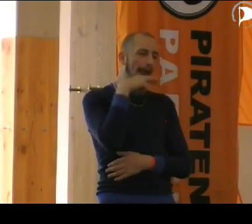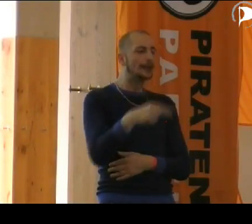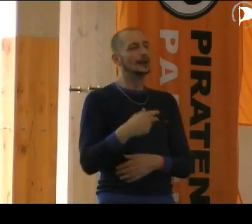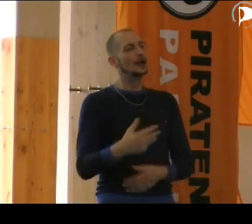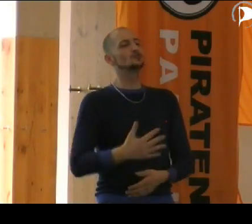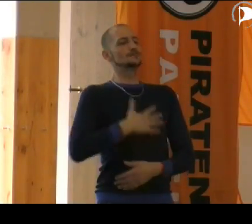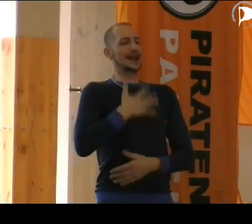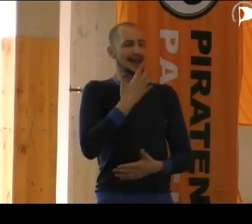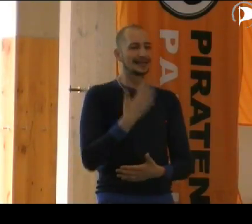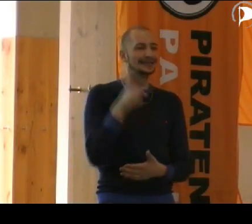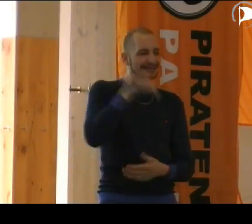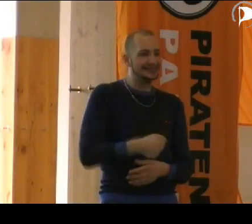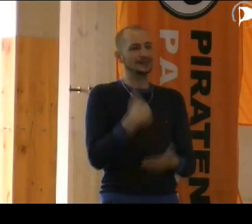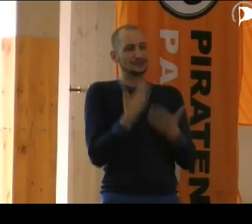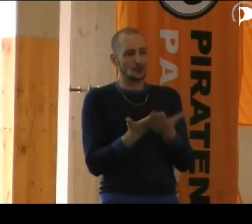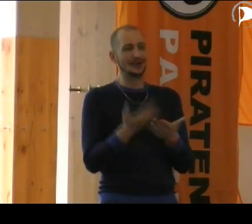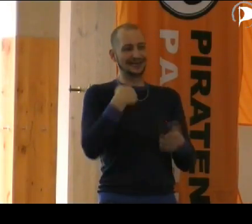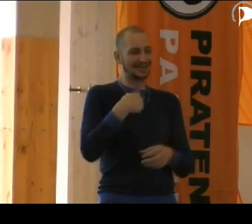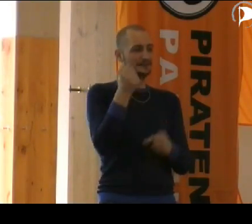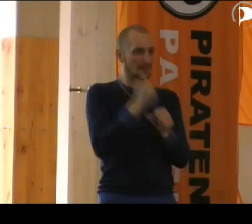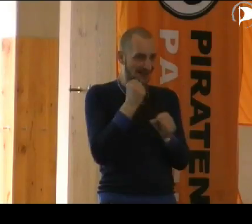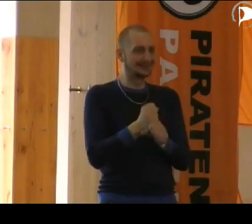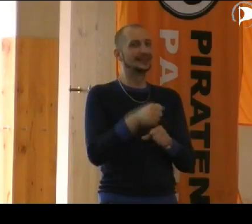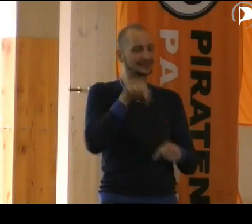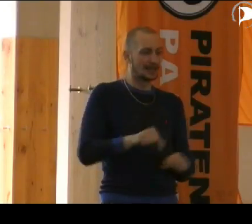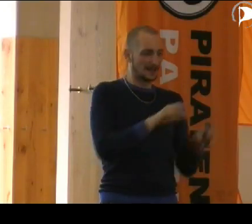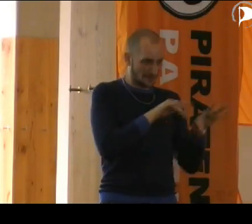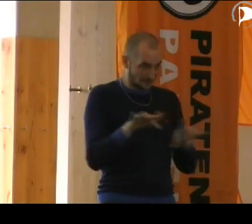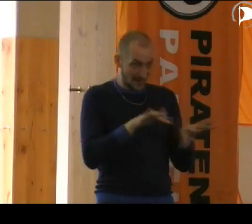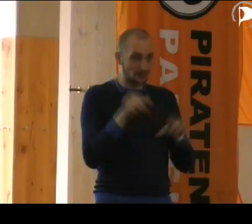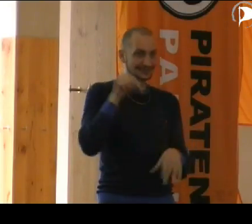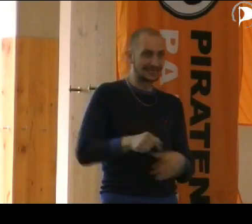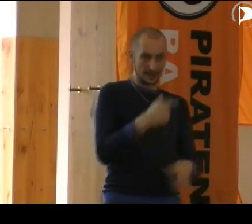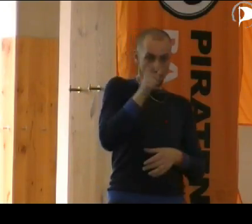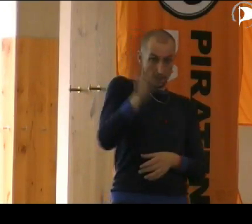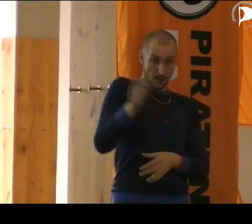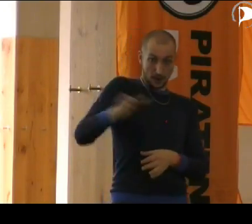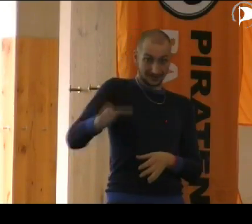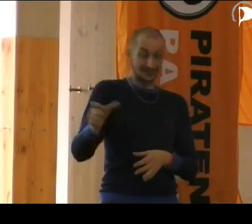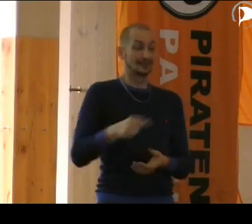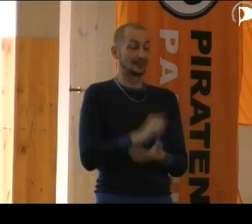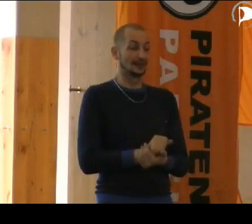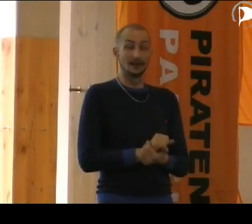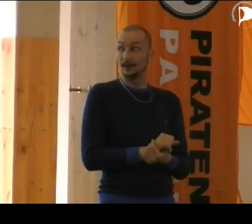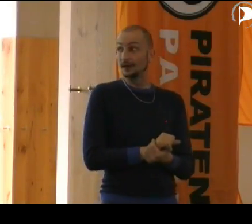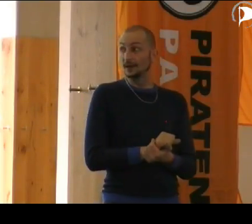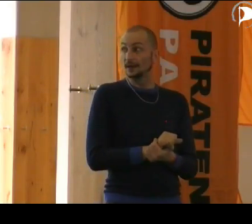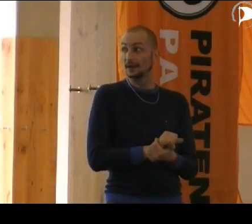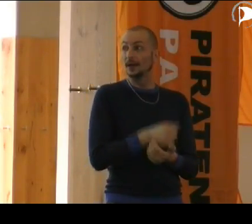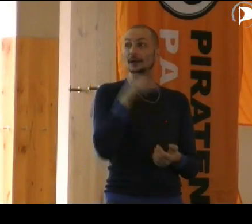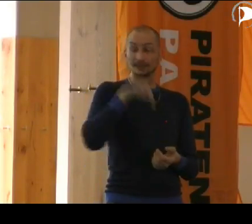leid aber das ist nun mal die tätigkeit wie diese leitungsstrangs lieben unsere die bevor sagt niemals